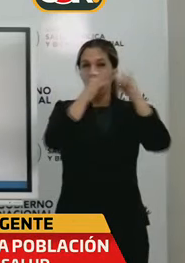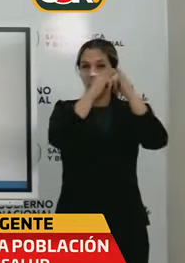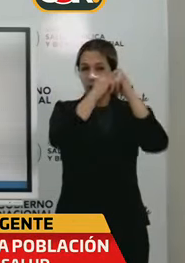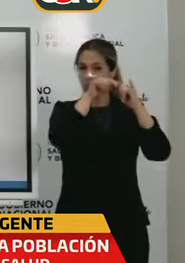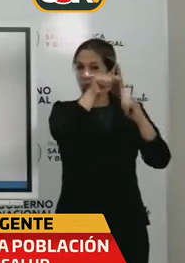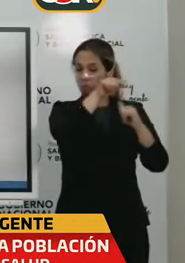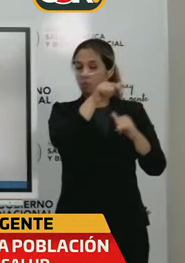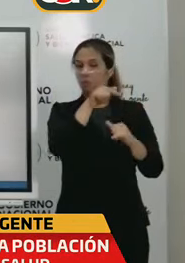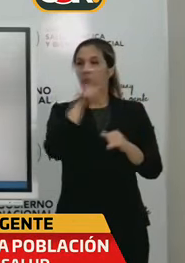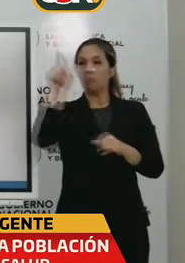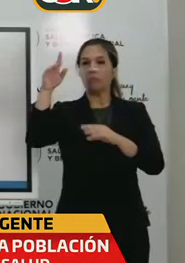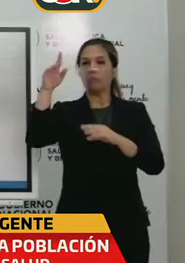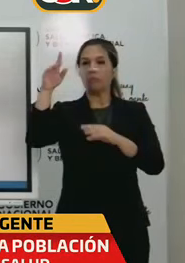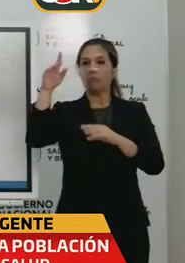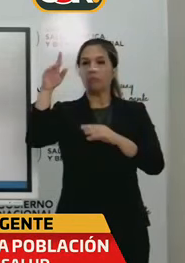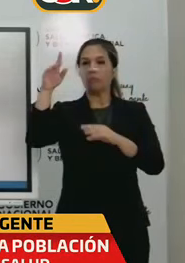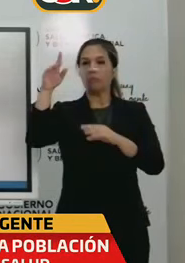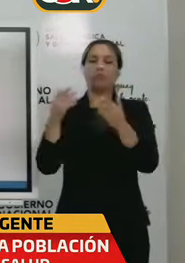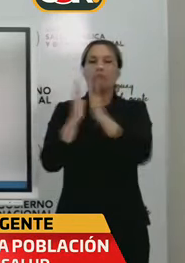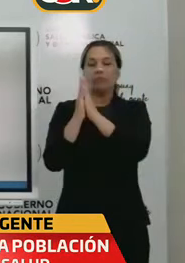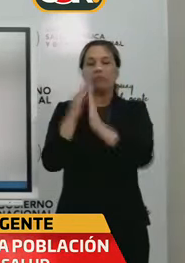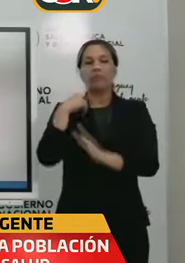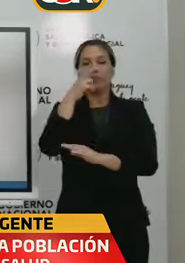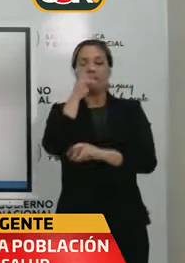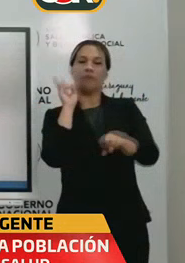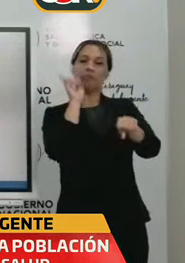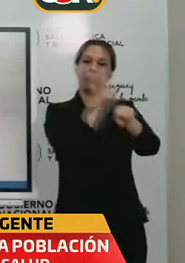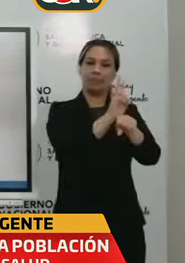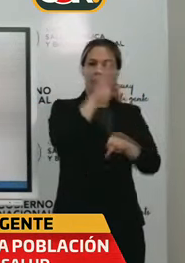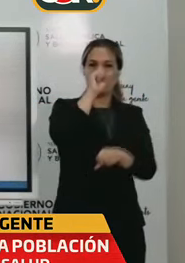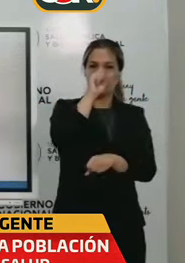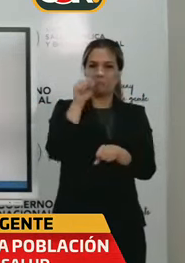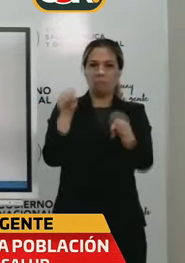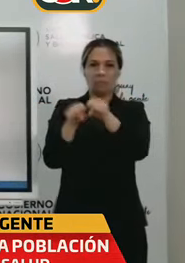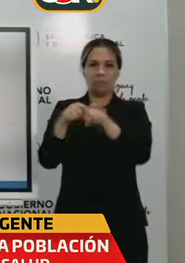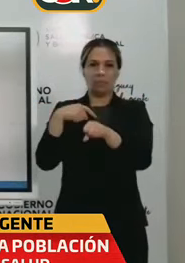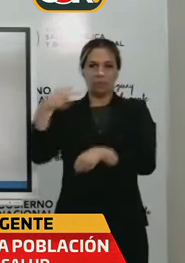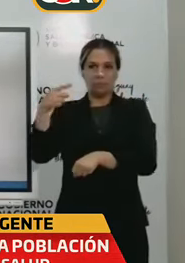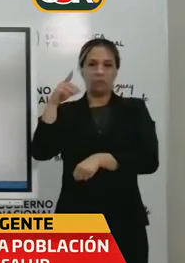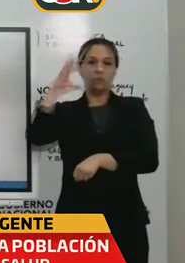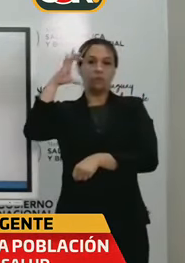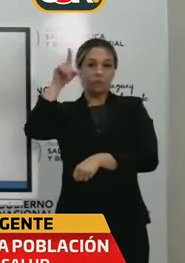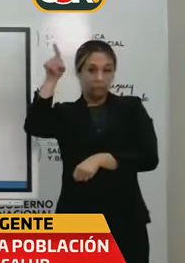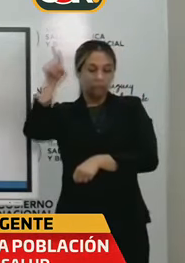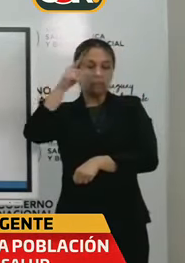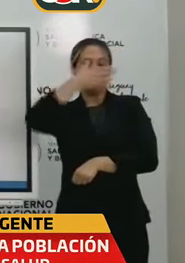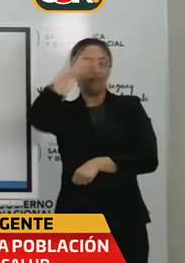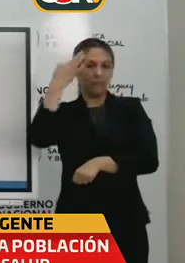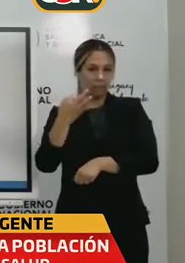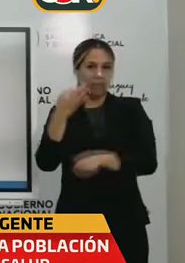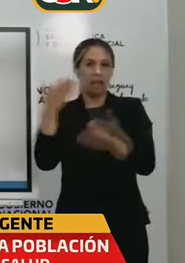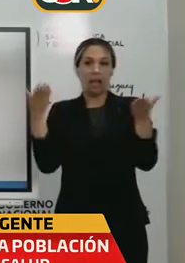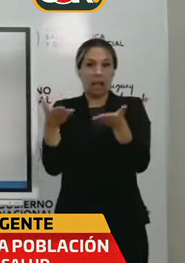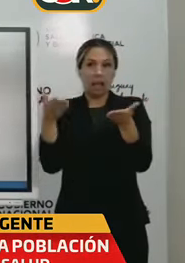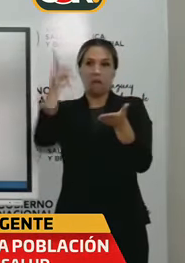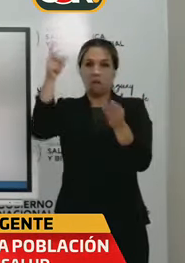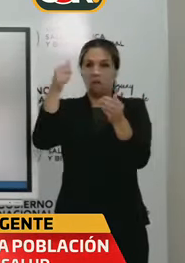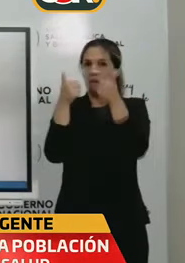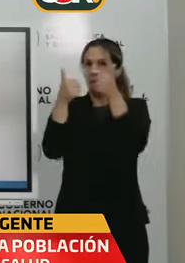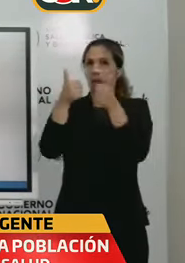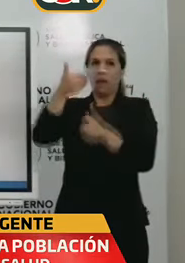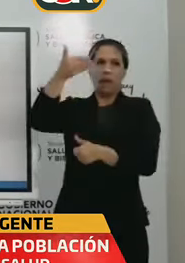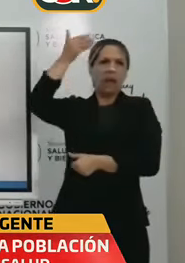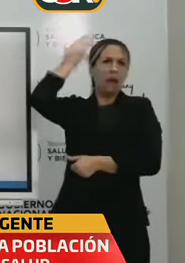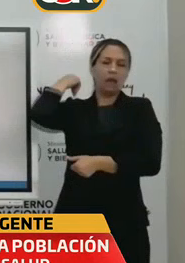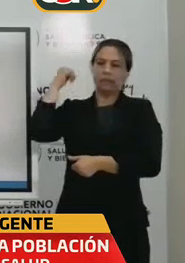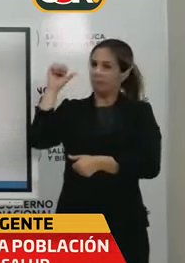Me escribieron, primo, voy a visitar a papá, ¿qué hacemos? ¿Verdad? Es cierto, Ciudad del Este, gracias a Dios, hoy no es lo que era hace 2 meses atrás. Hay